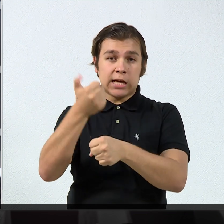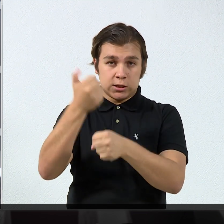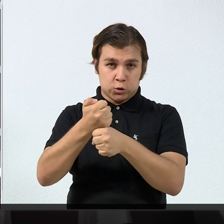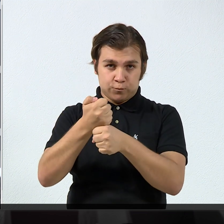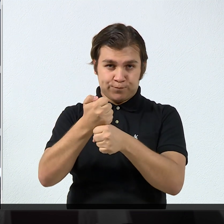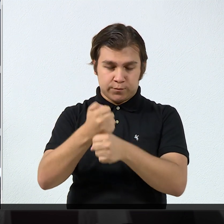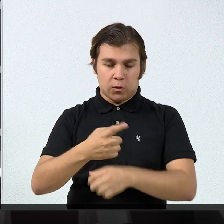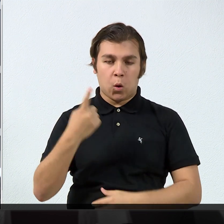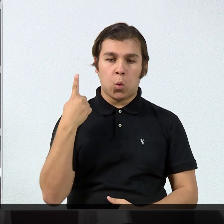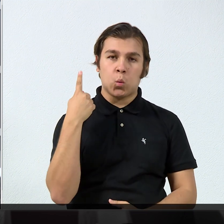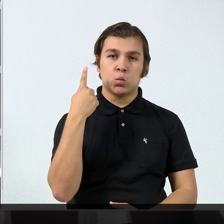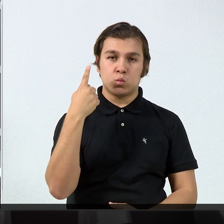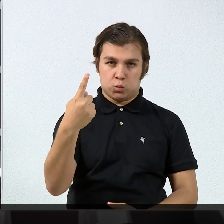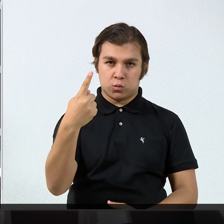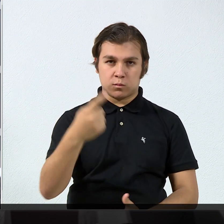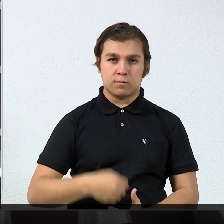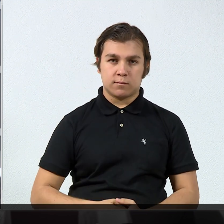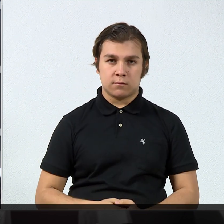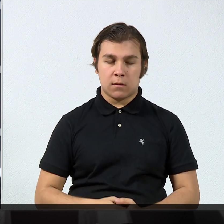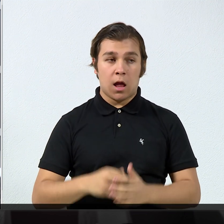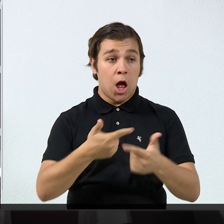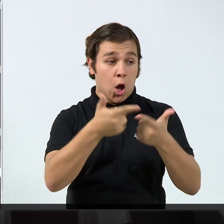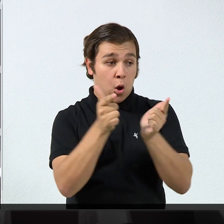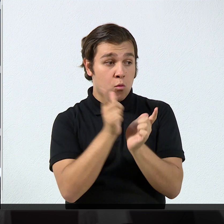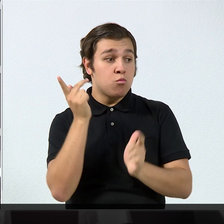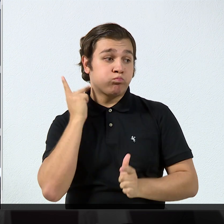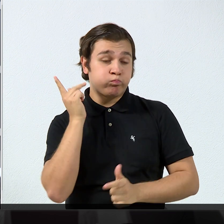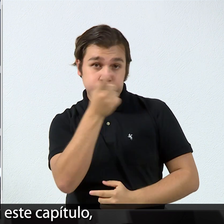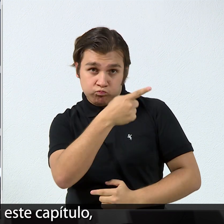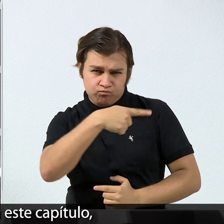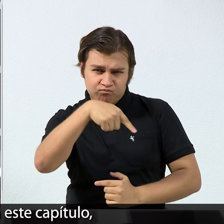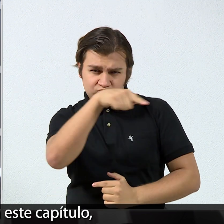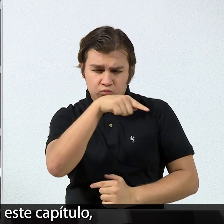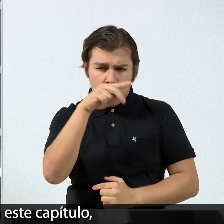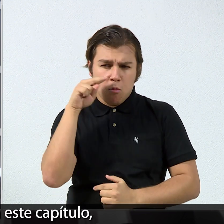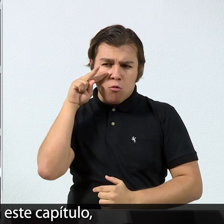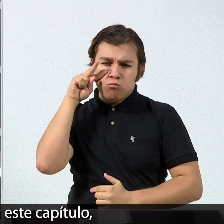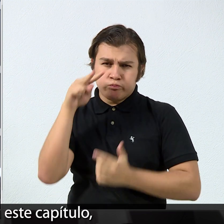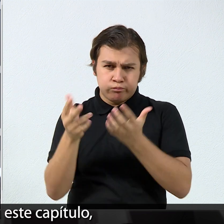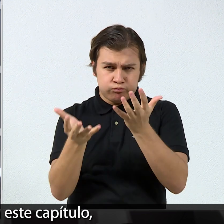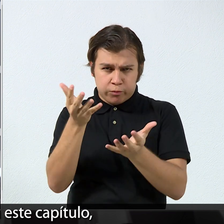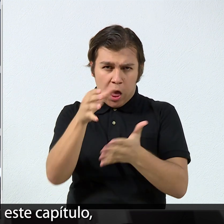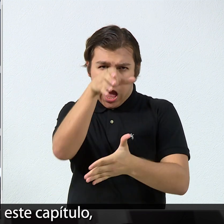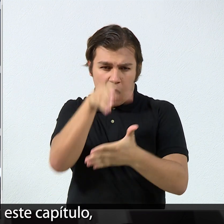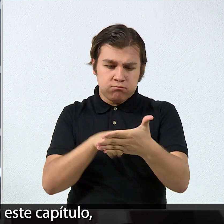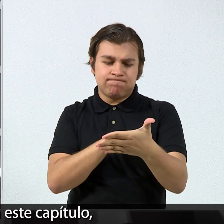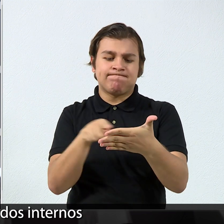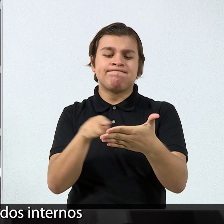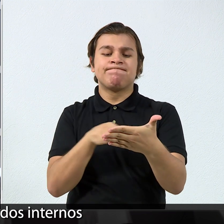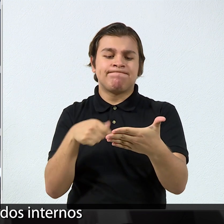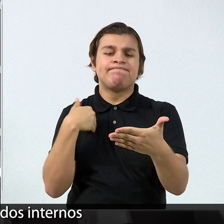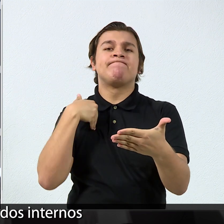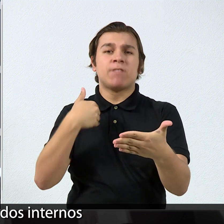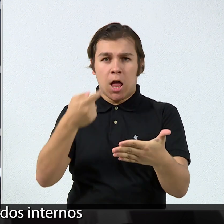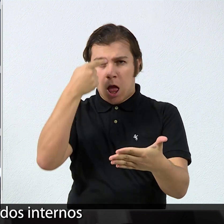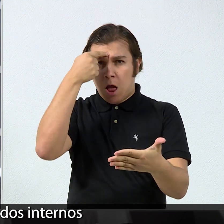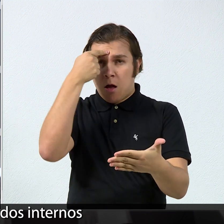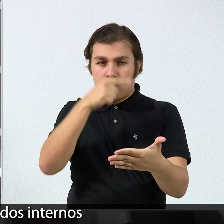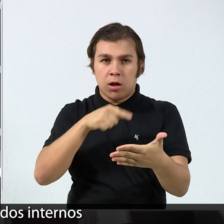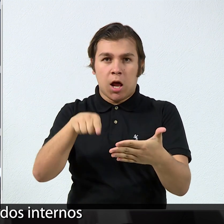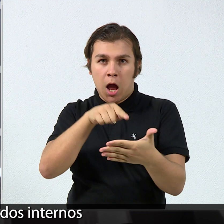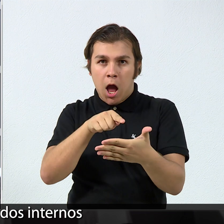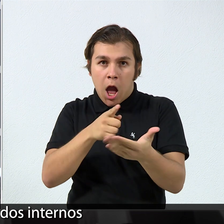1. Los partidos políticos deberán observar los criterios dispuestos en este capítulo en la determinación de sus